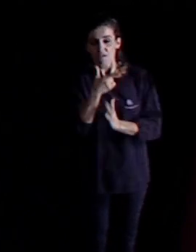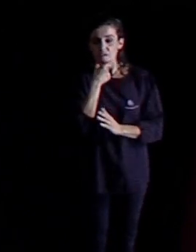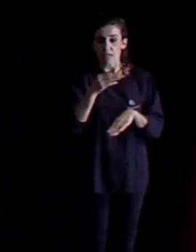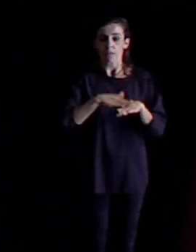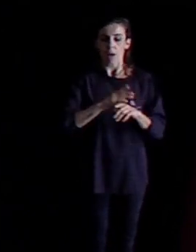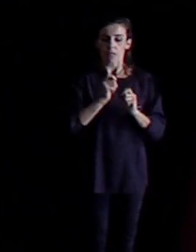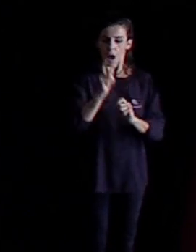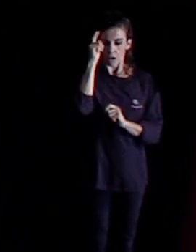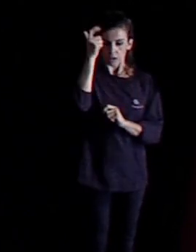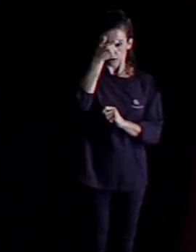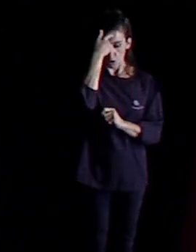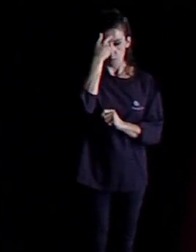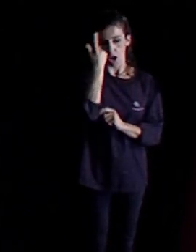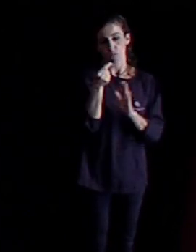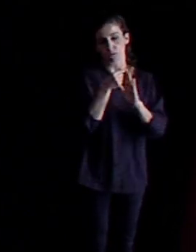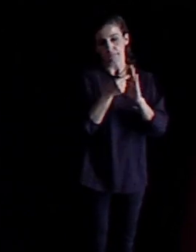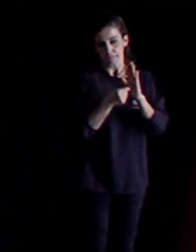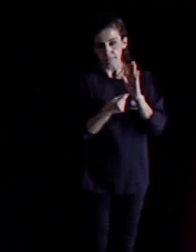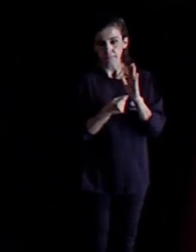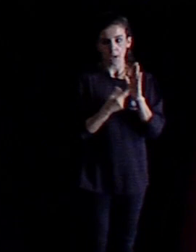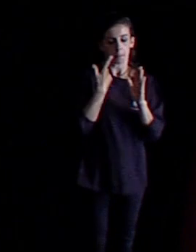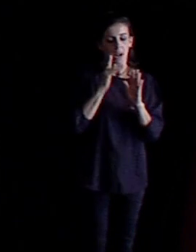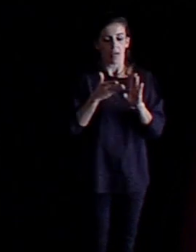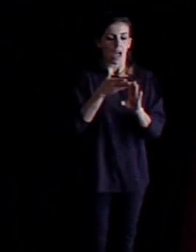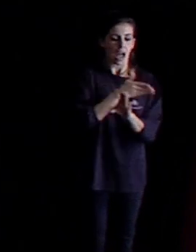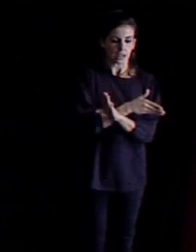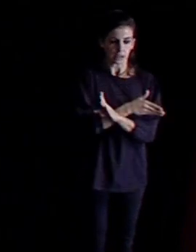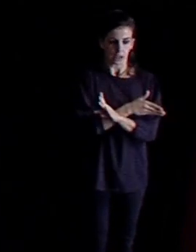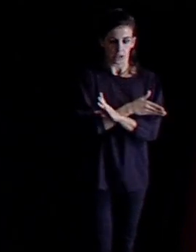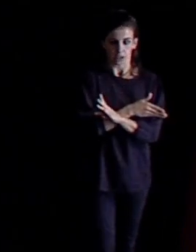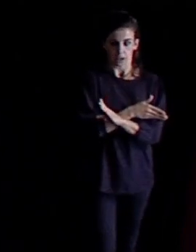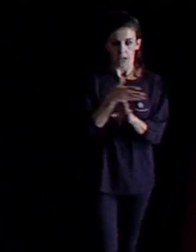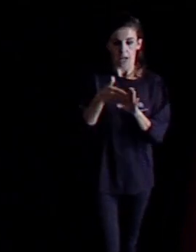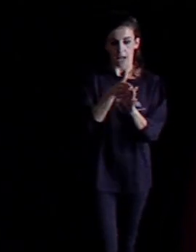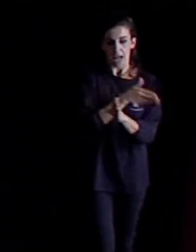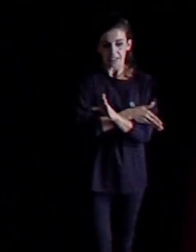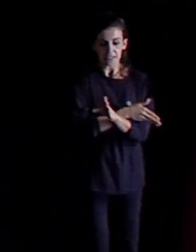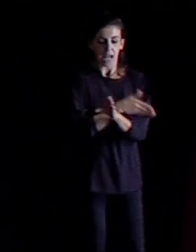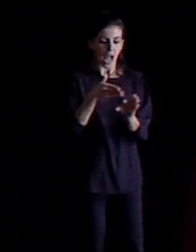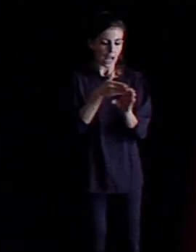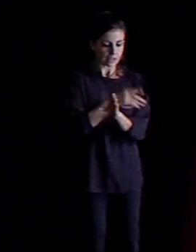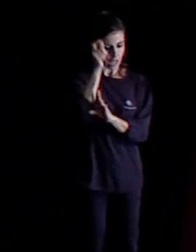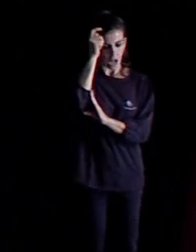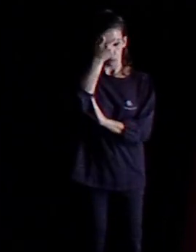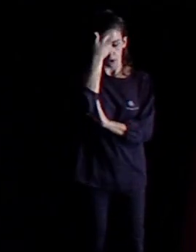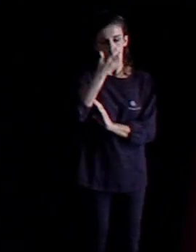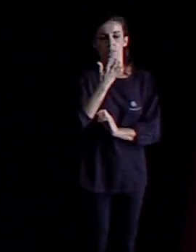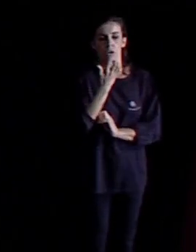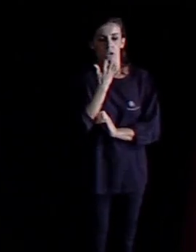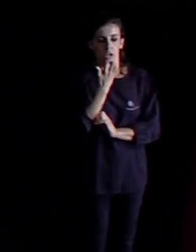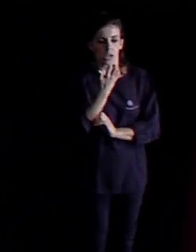trauma, unas variables que predisponen, o sea, las variables que hemos tenido antes, previo al trauma, como son